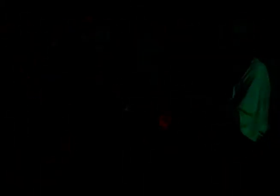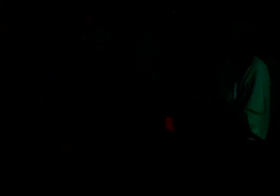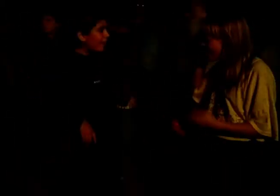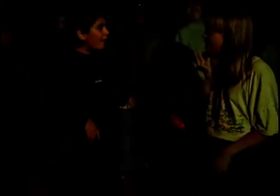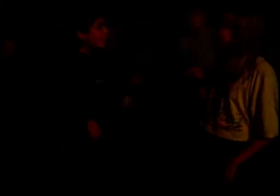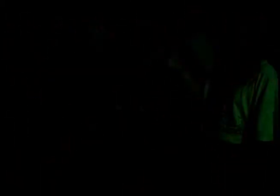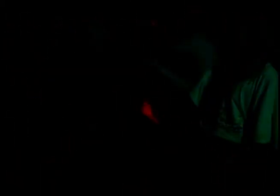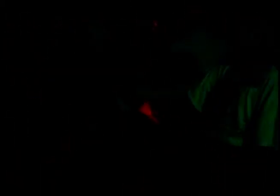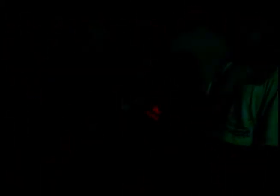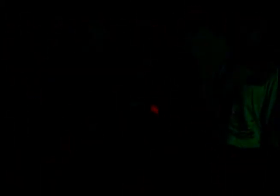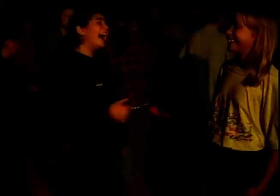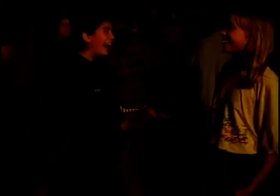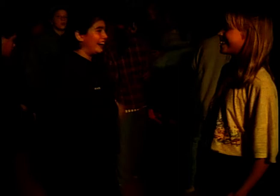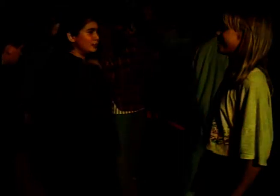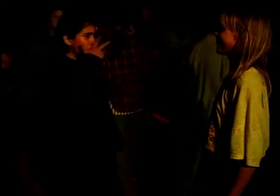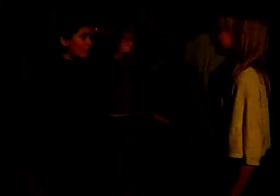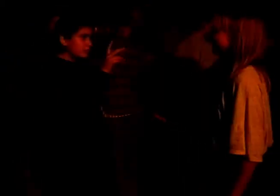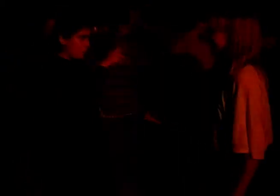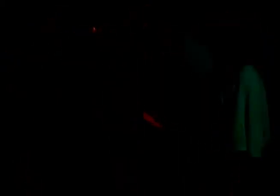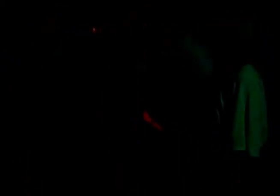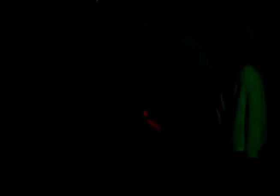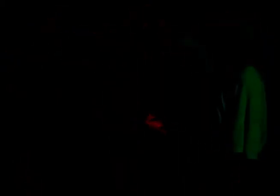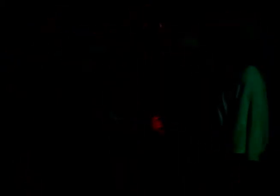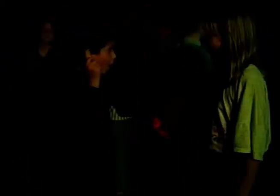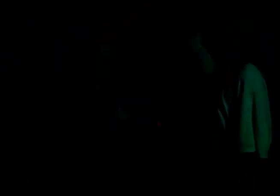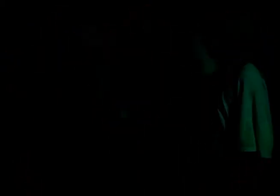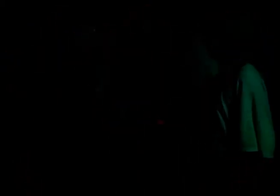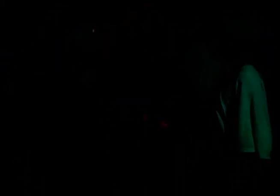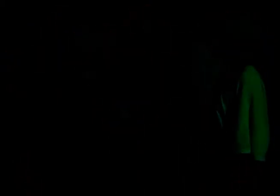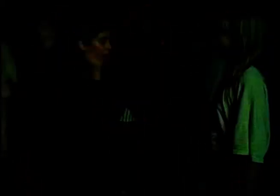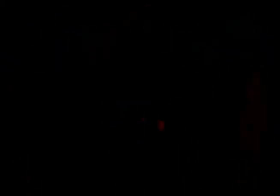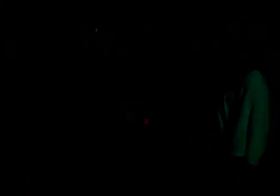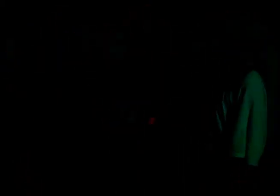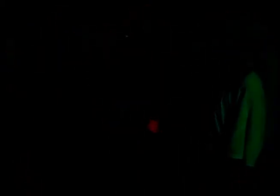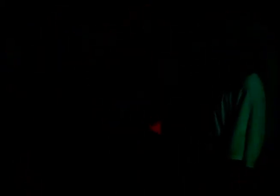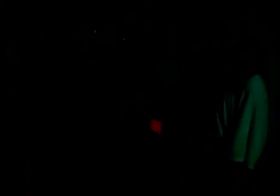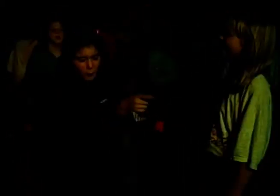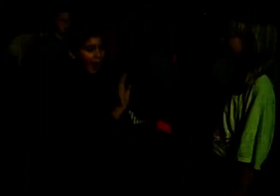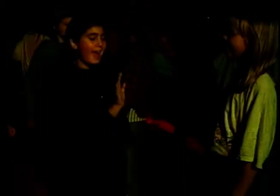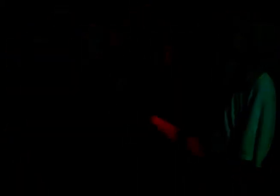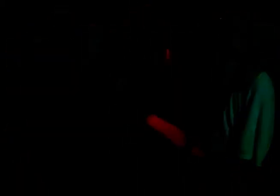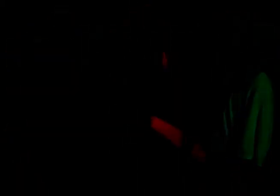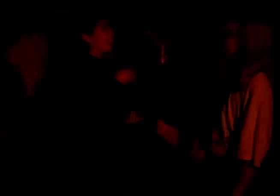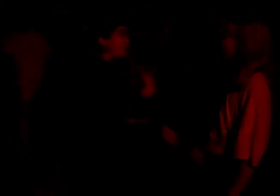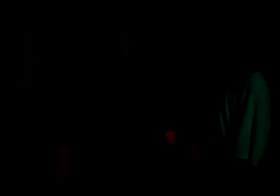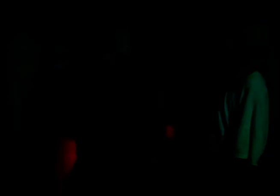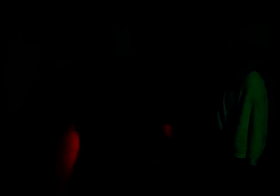Jag har väntat och väntat på dig. Jag såg dig innan och trodde att det var någon annan. Men sen såg jag att det var du i alla